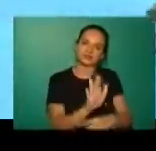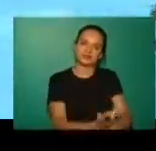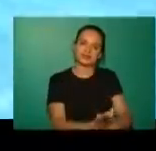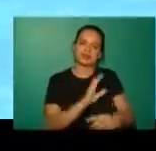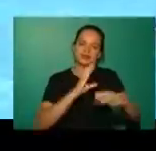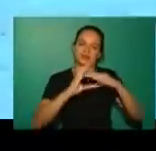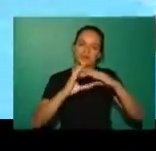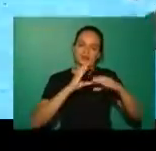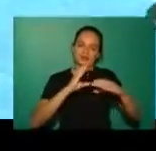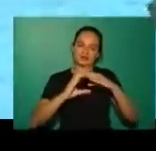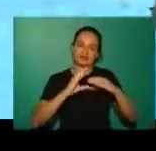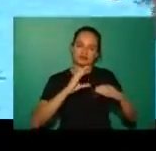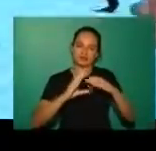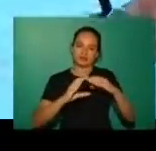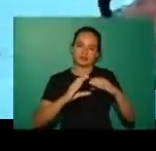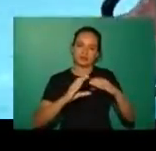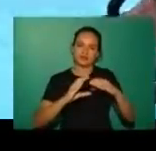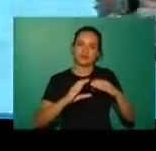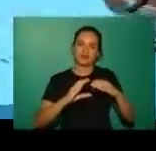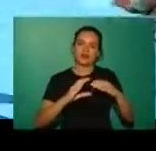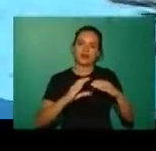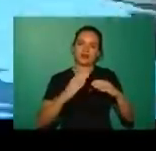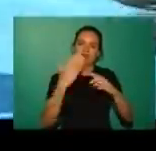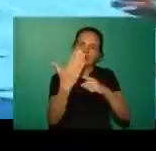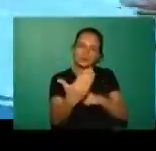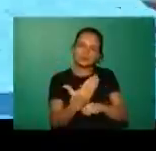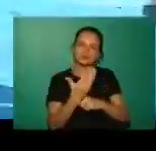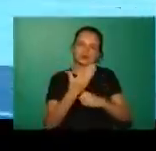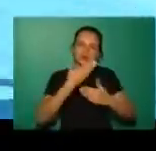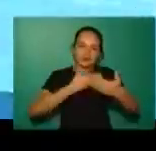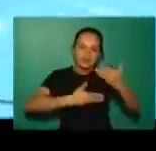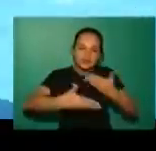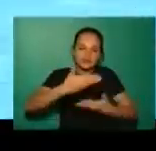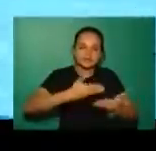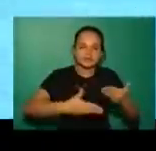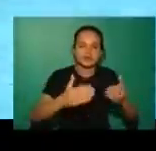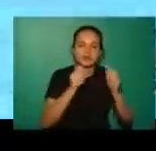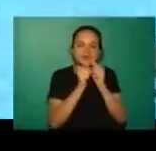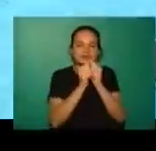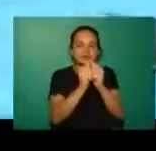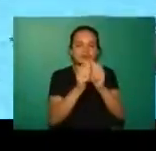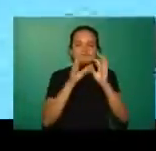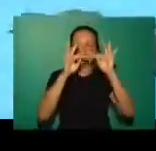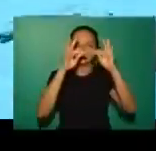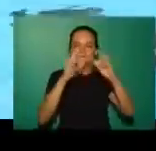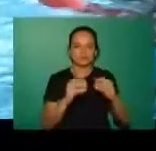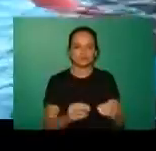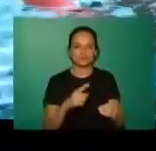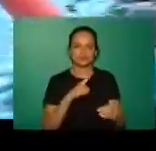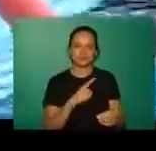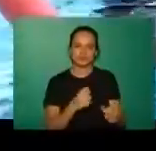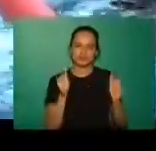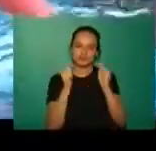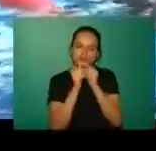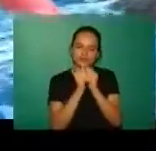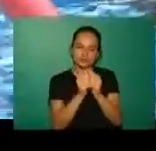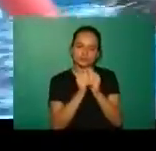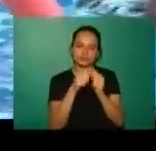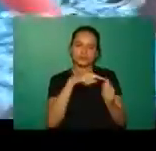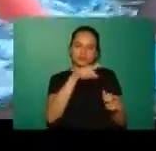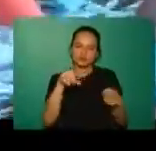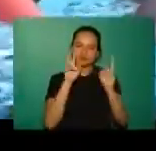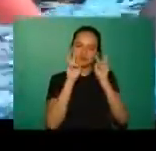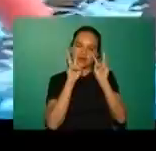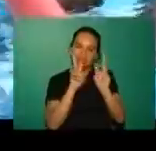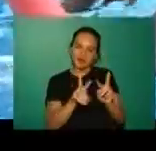essa comunicação, ajudar eles a se relacionarem com tudo que está à volta deles. Né? A gente tem que estar muito